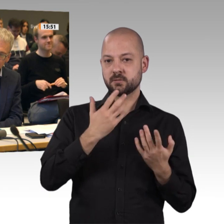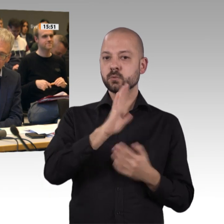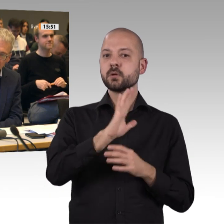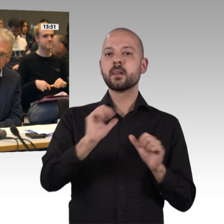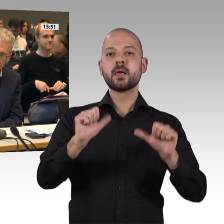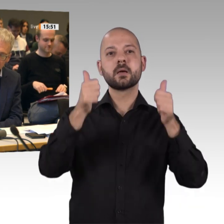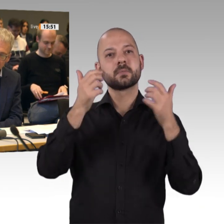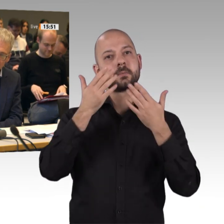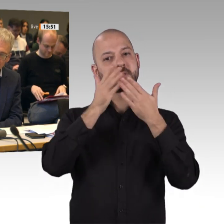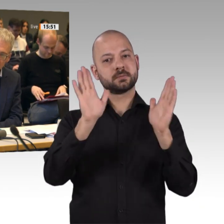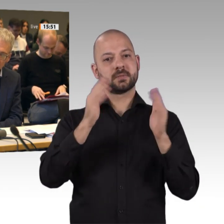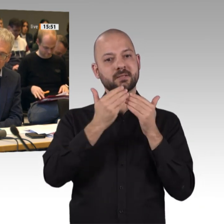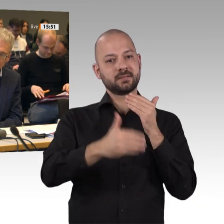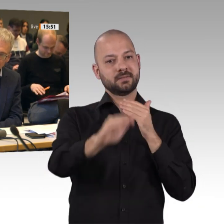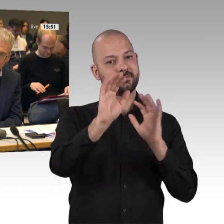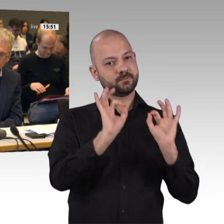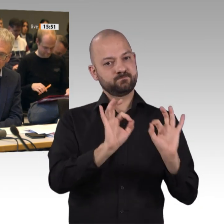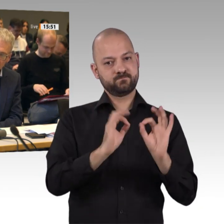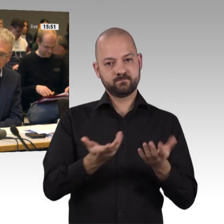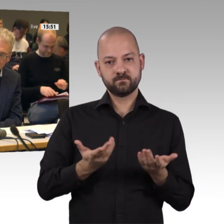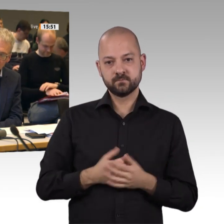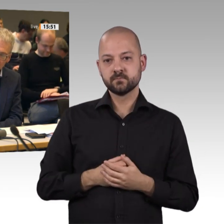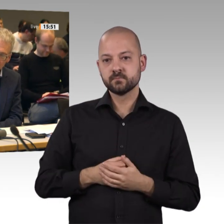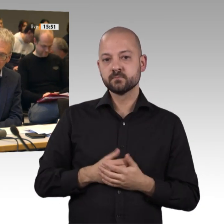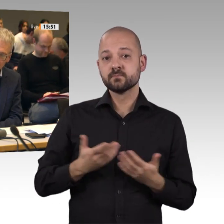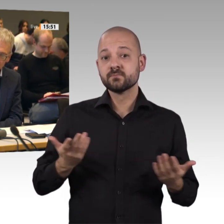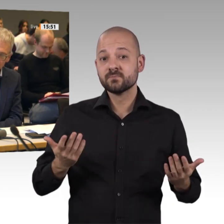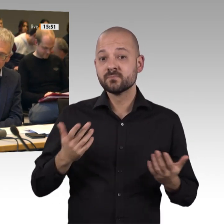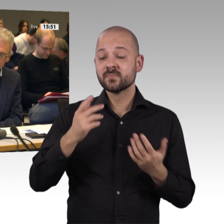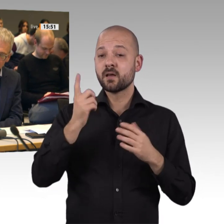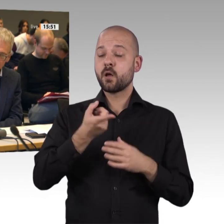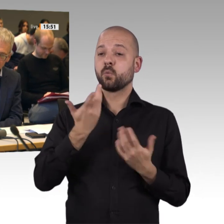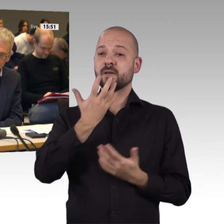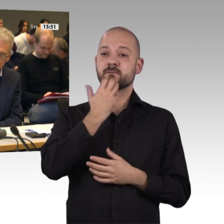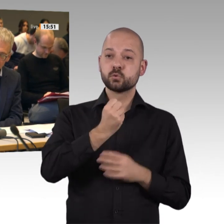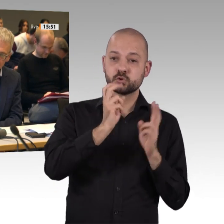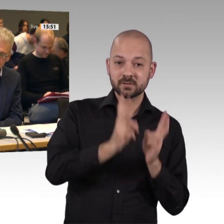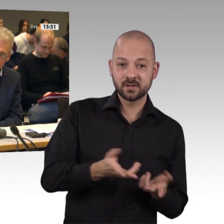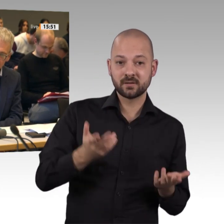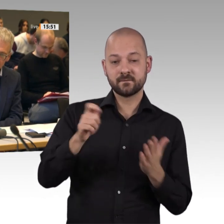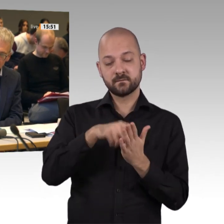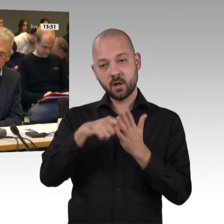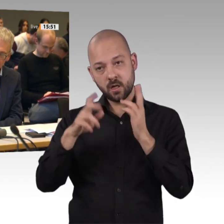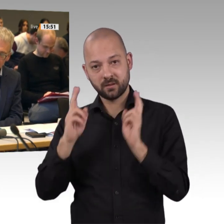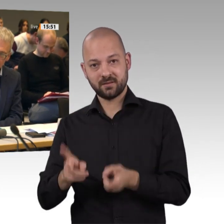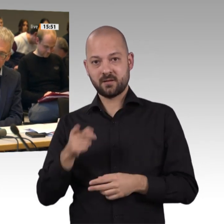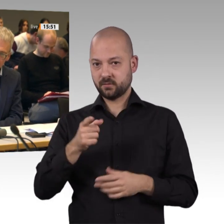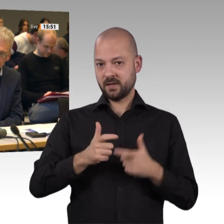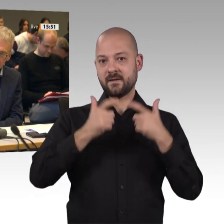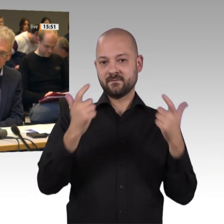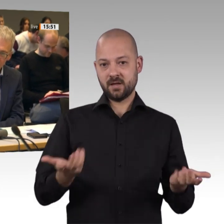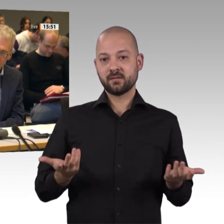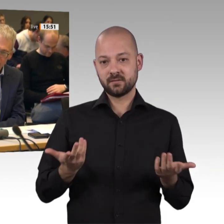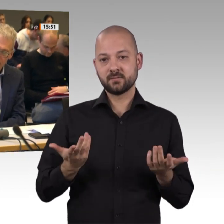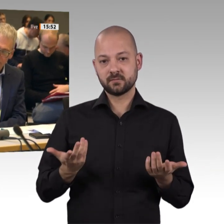Genau, die Möglichkeit des frühen Einstiegs in die Ausbildung und Bildung nach Abschluss der Schule für Menschen mit sonderpädagogischem Förderbedarf erhöht die Chancen